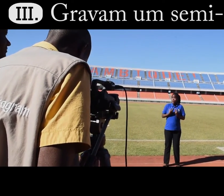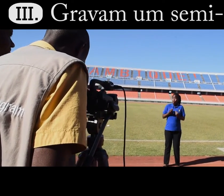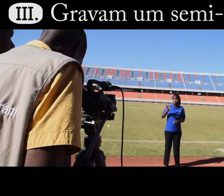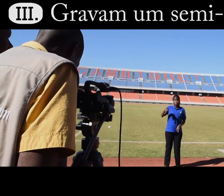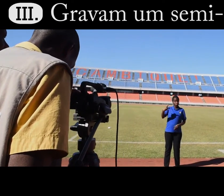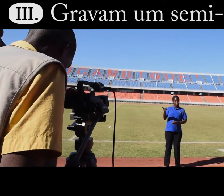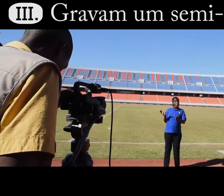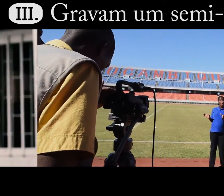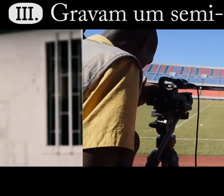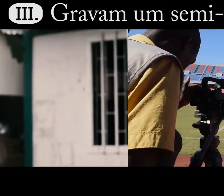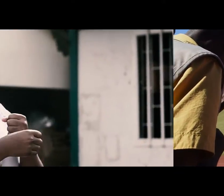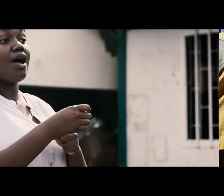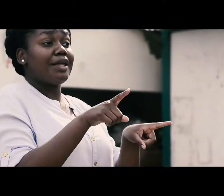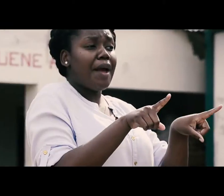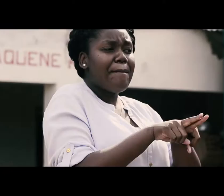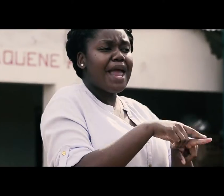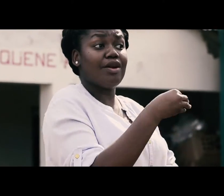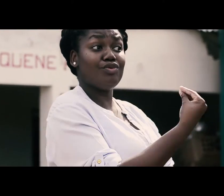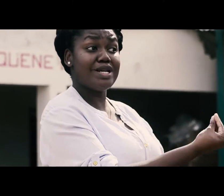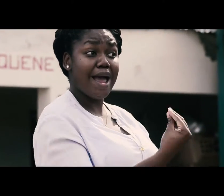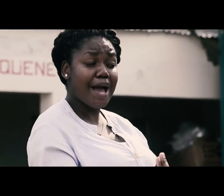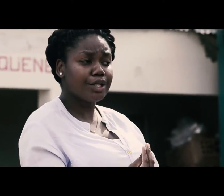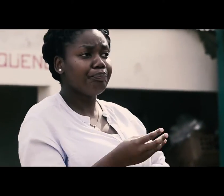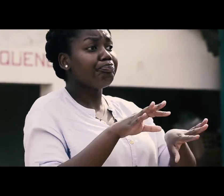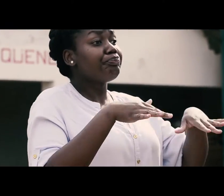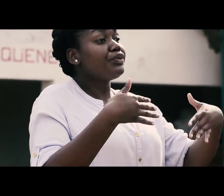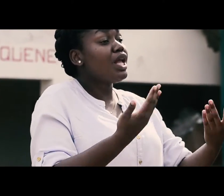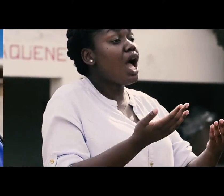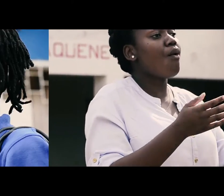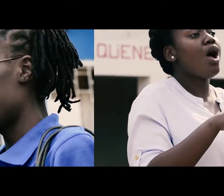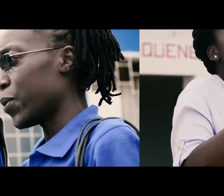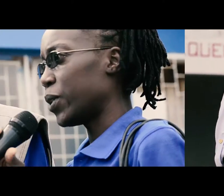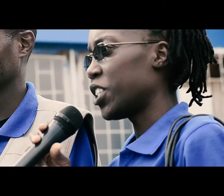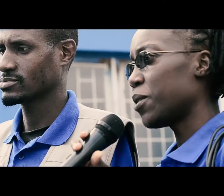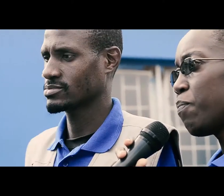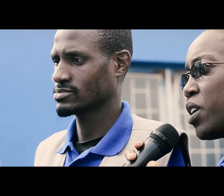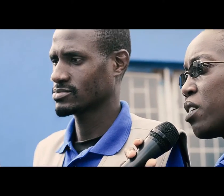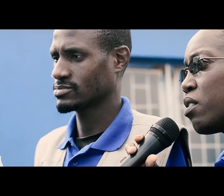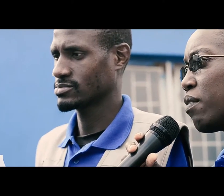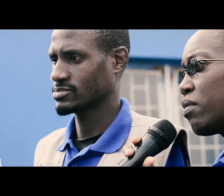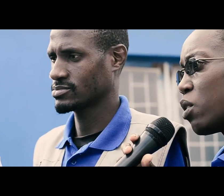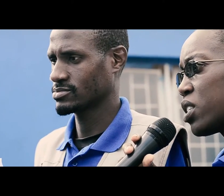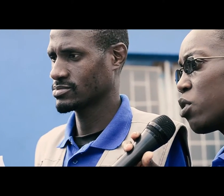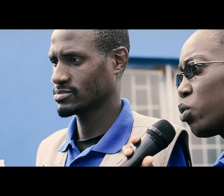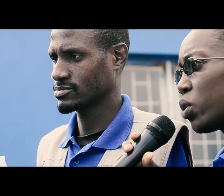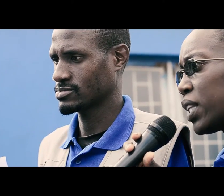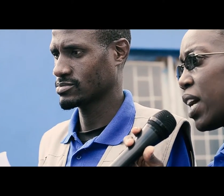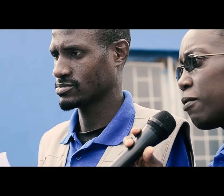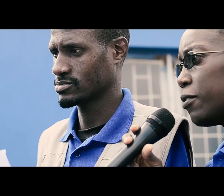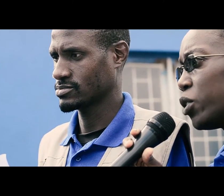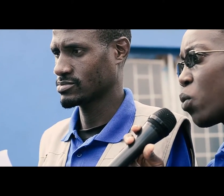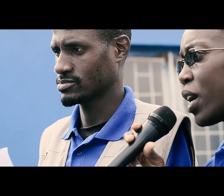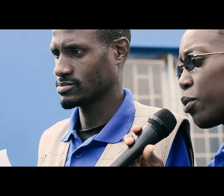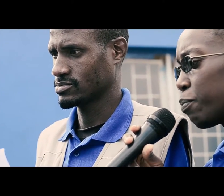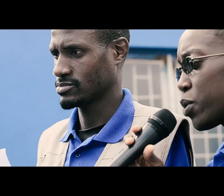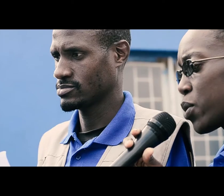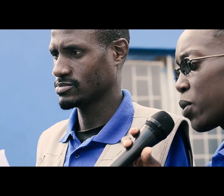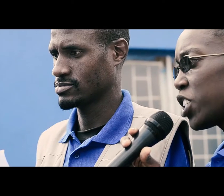as intérprete Nara suas palavras num microfone em tempo real Este é um reumo breve do presso